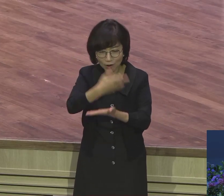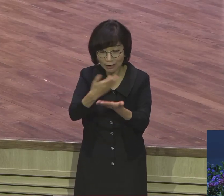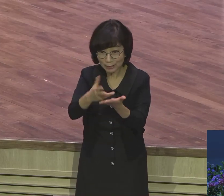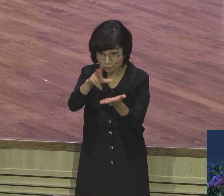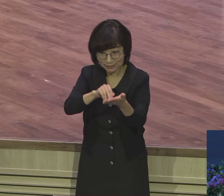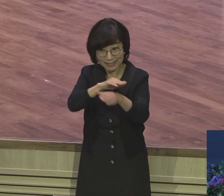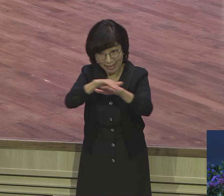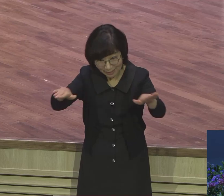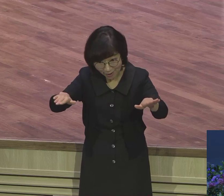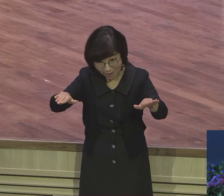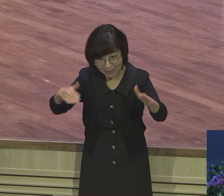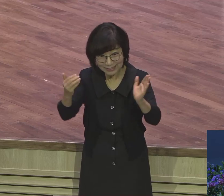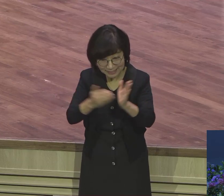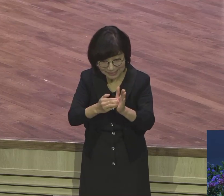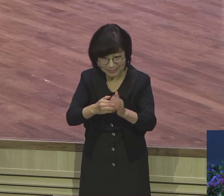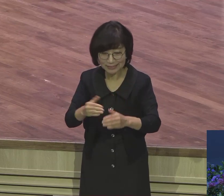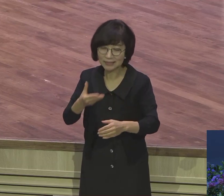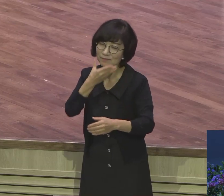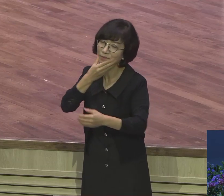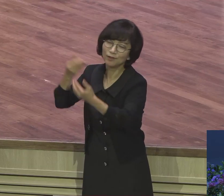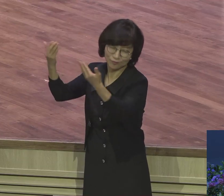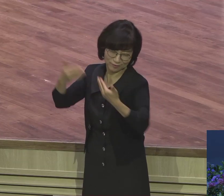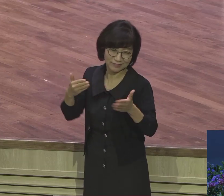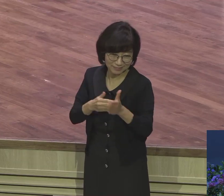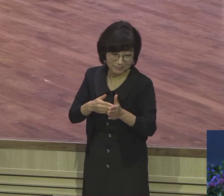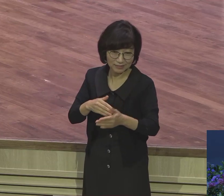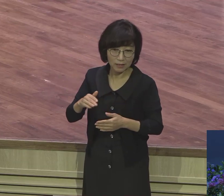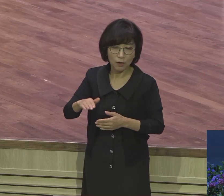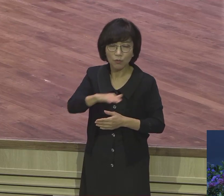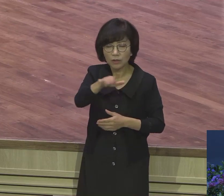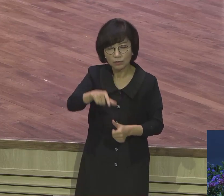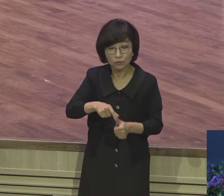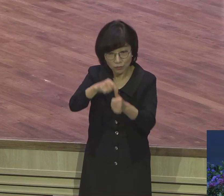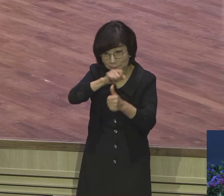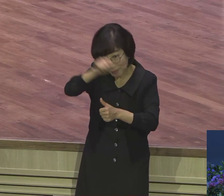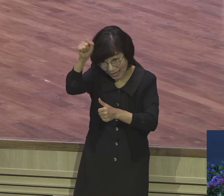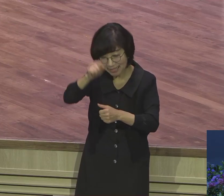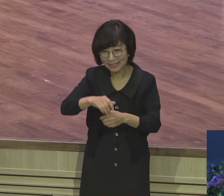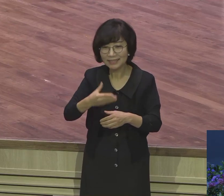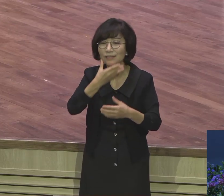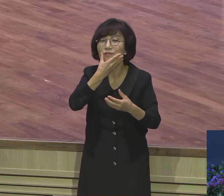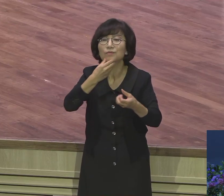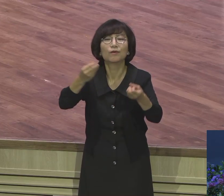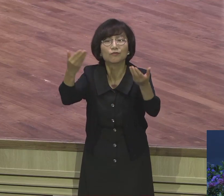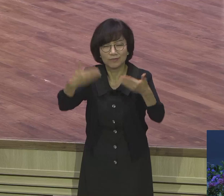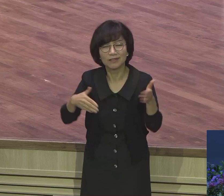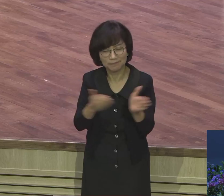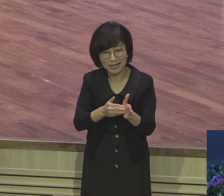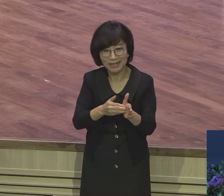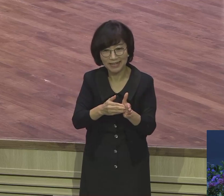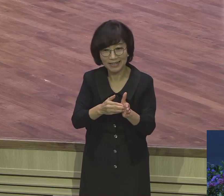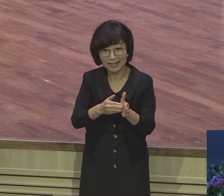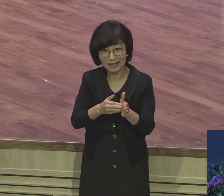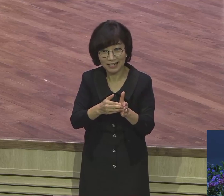자 바로 우리가 축복의 근원이에요. 우리는 구분받았기 때문에 아멘 축복의 도구예요.